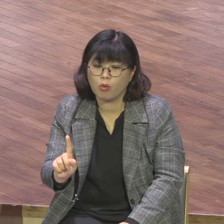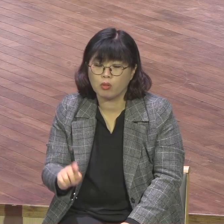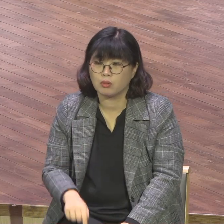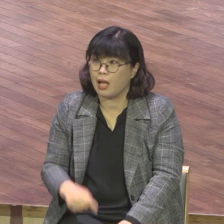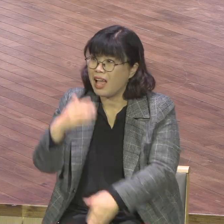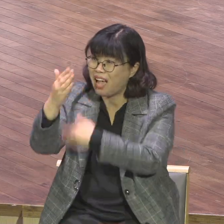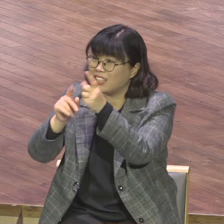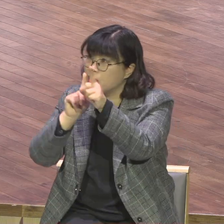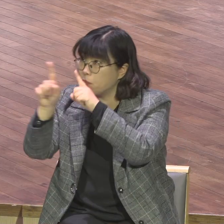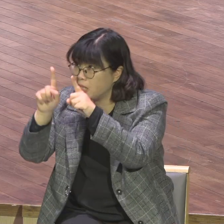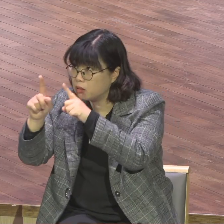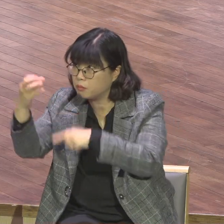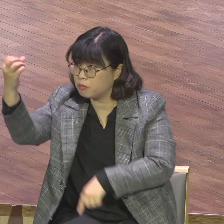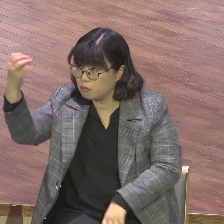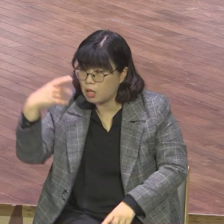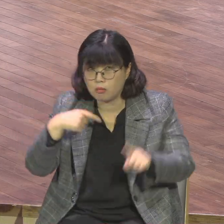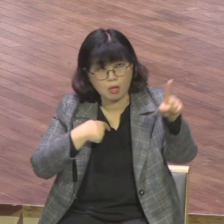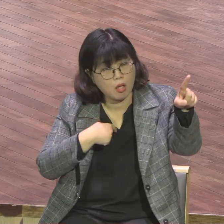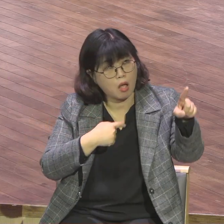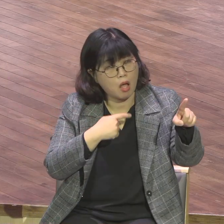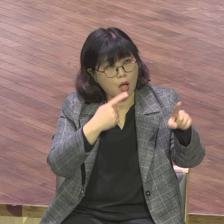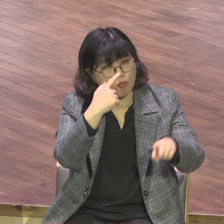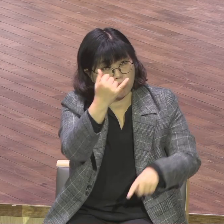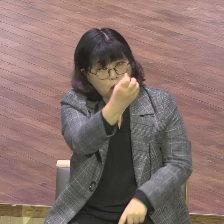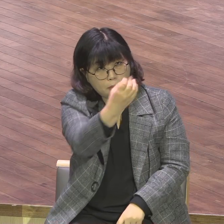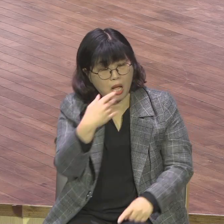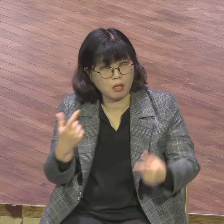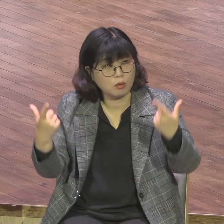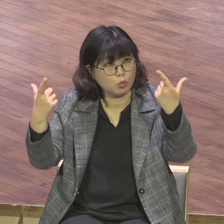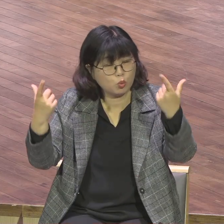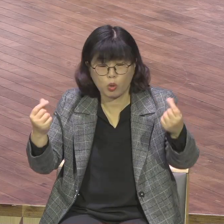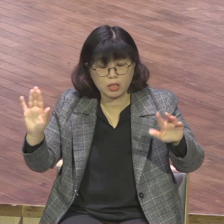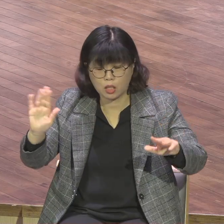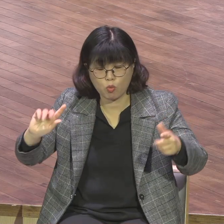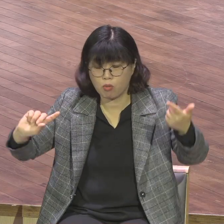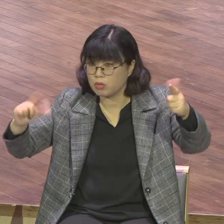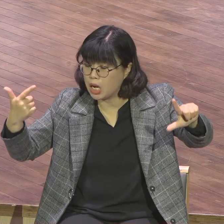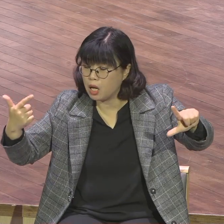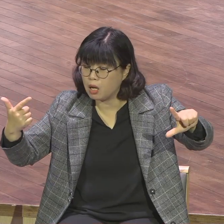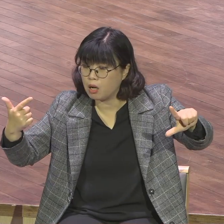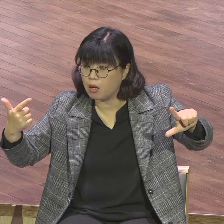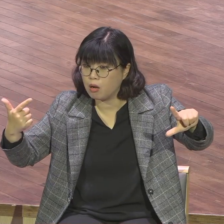너 교회 가지 마. 예수 믿지 마. 그렇게 말하면